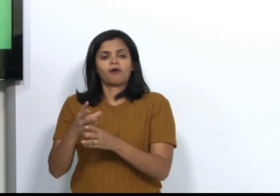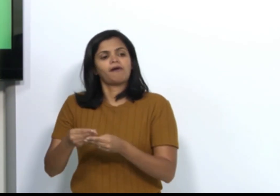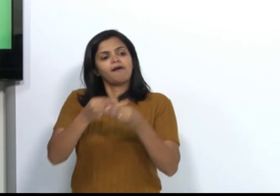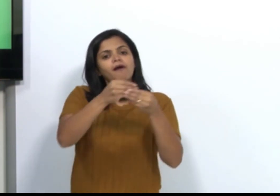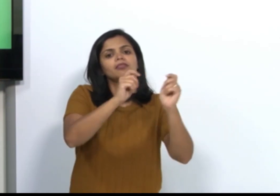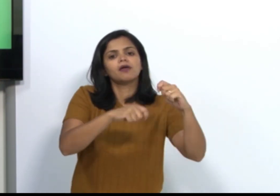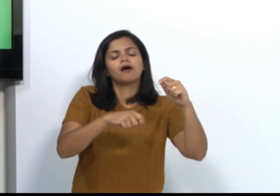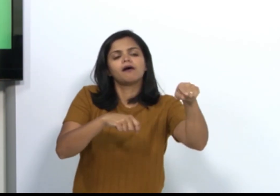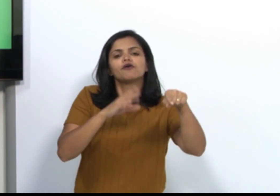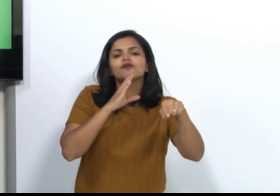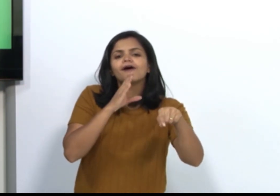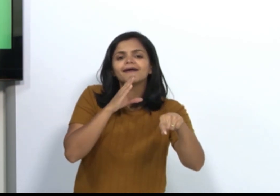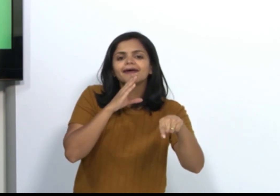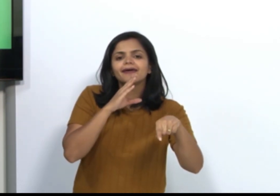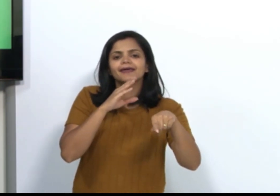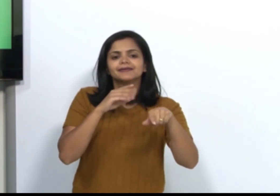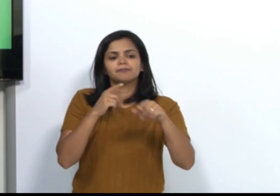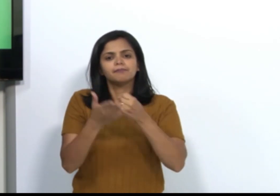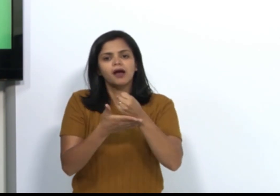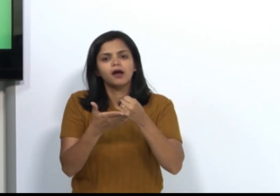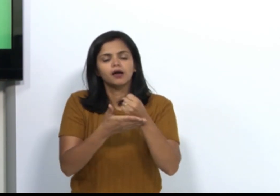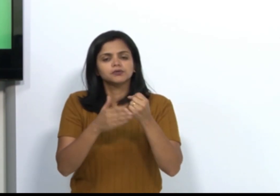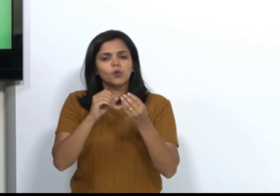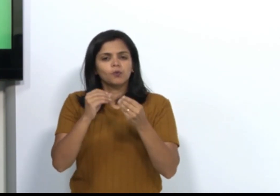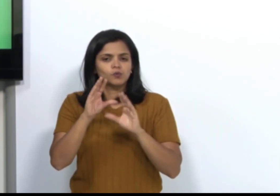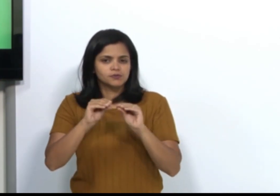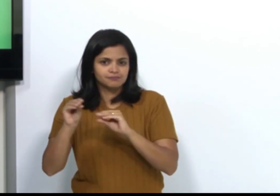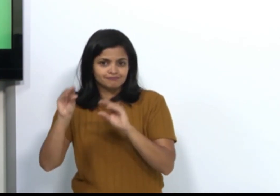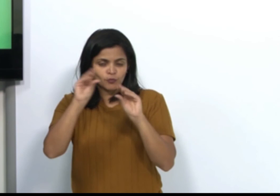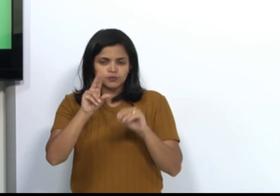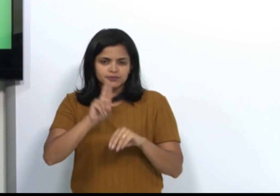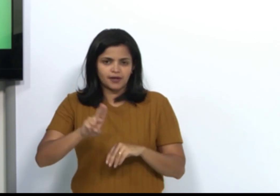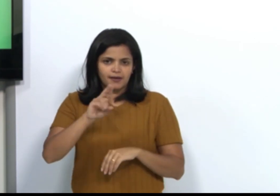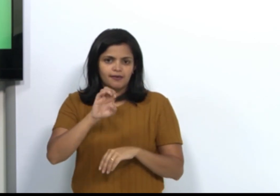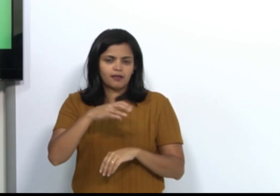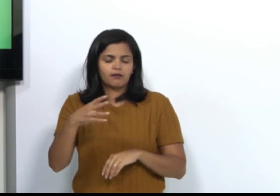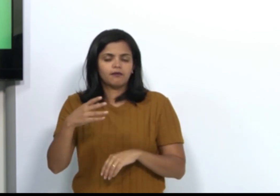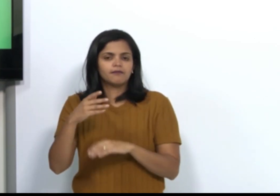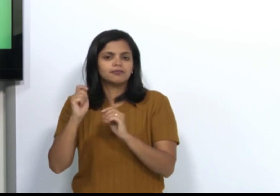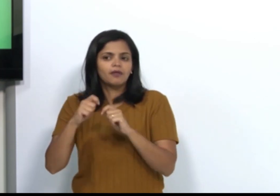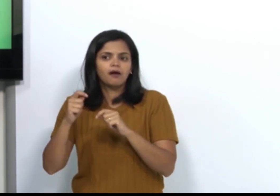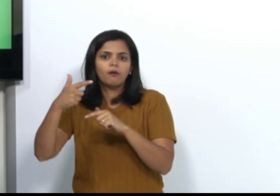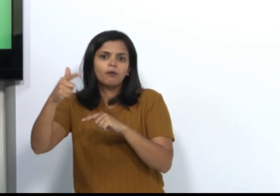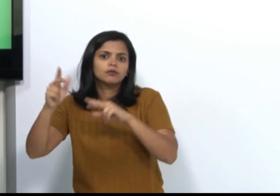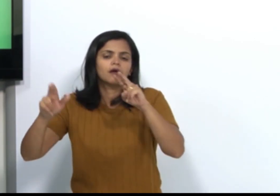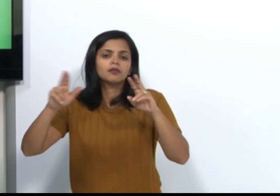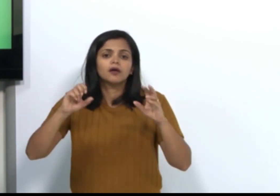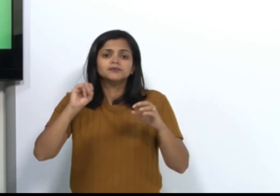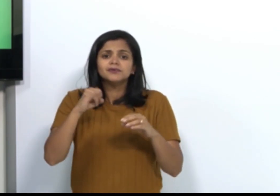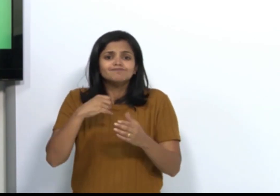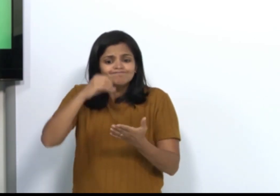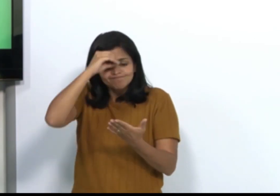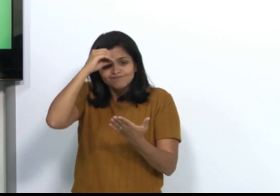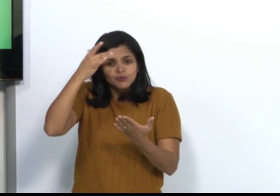a transcrição. Então, pesquisas nesse sentido estão sendo desenvolvidas, que embasam o processo de transcrição do